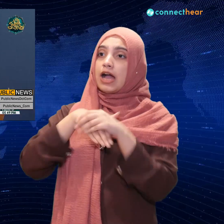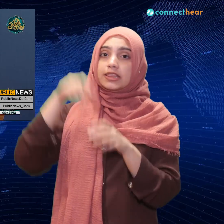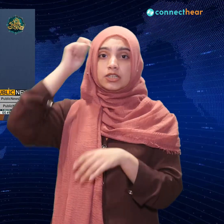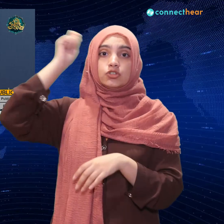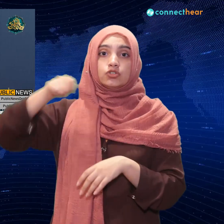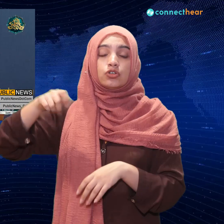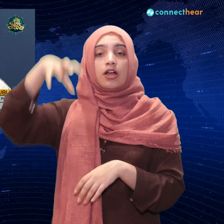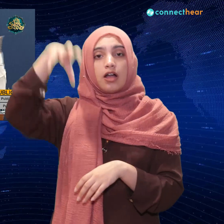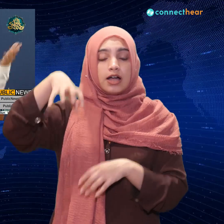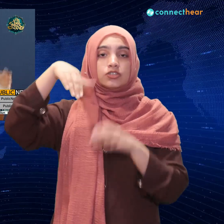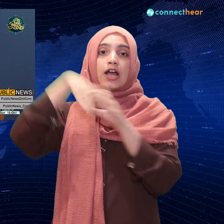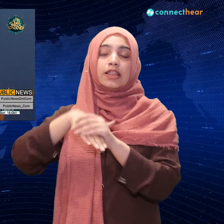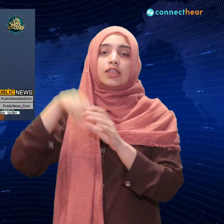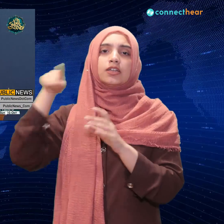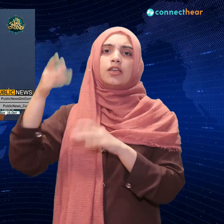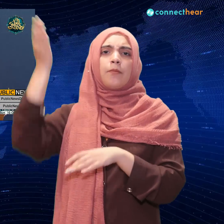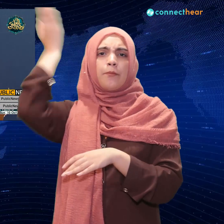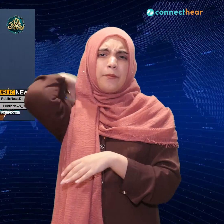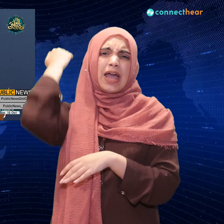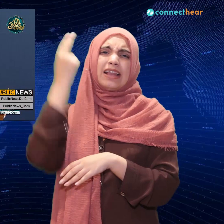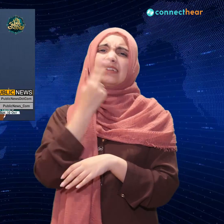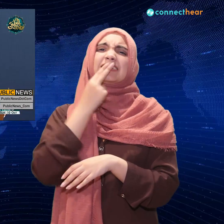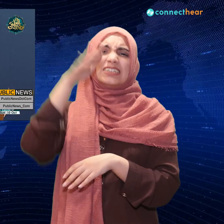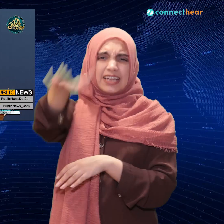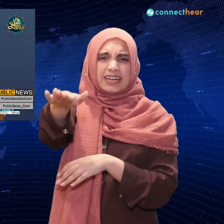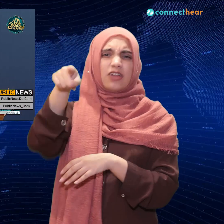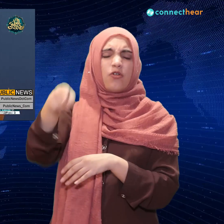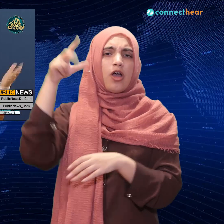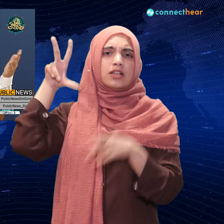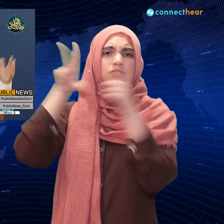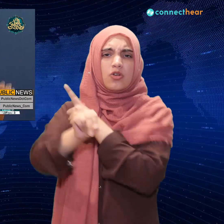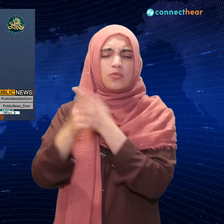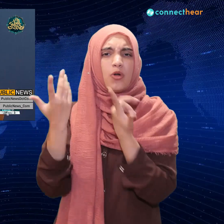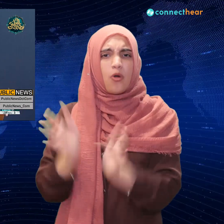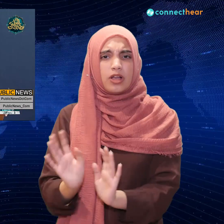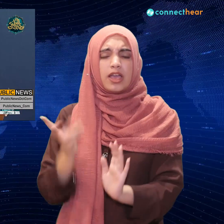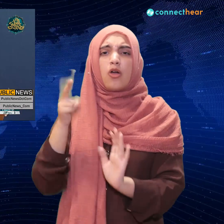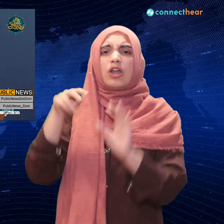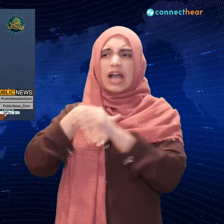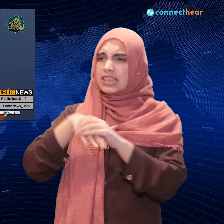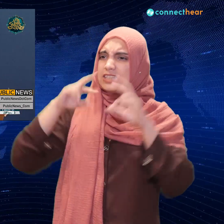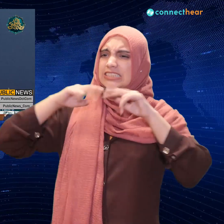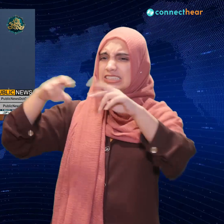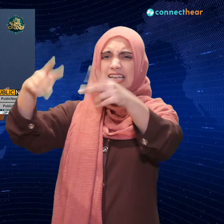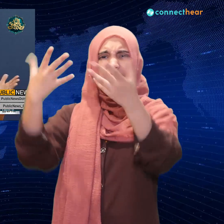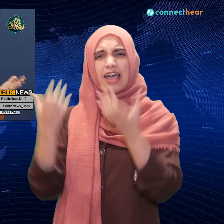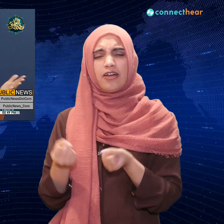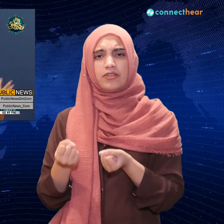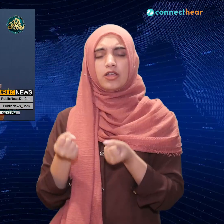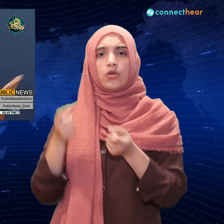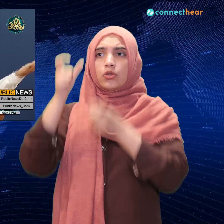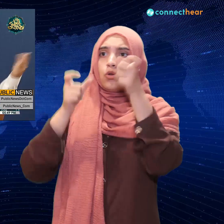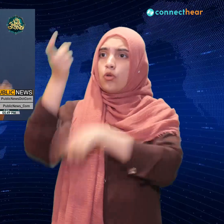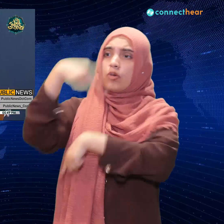جب ہٹلر نے حملہ کیا برطانیہ کے اوپر اور تباہی ہو رہی تھی وہاں، تو لوگ ڈر